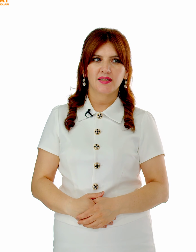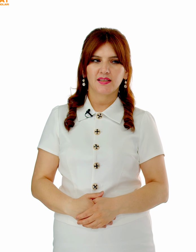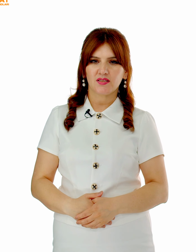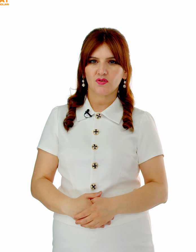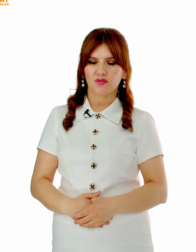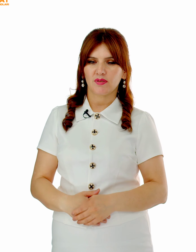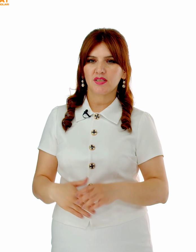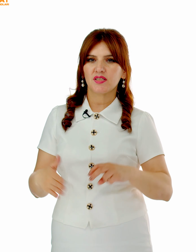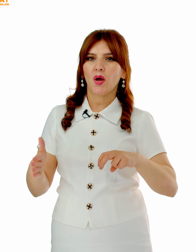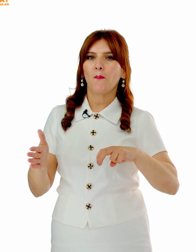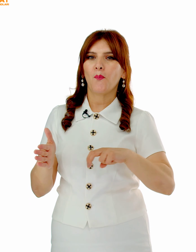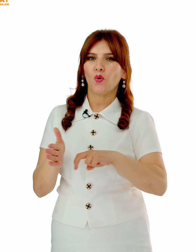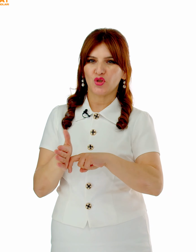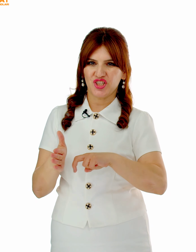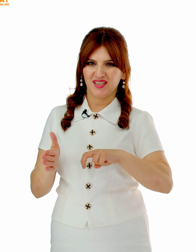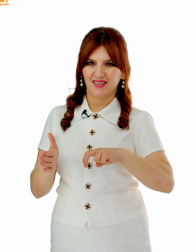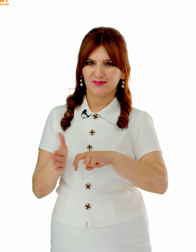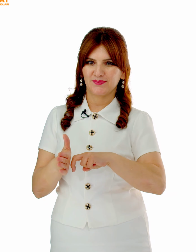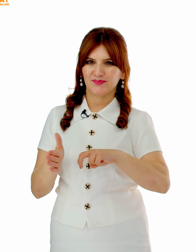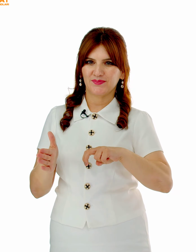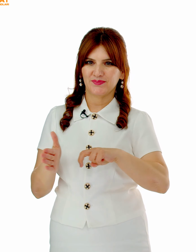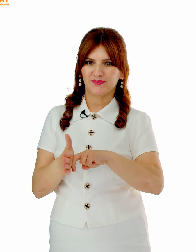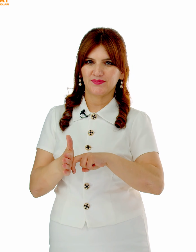Keyingi so'zimiz pochta.